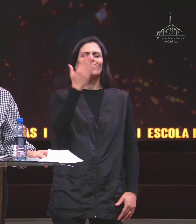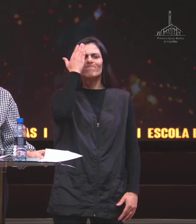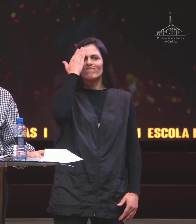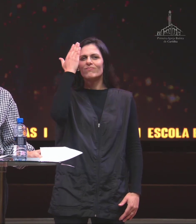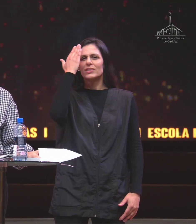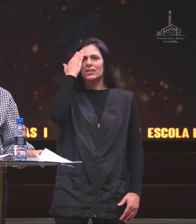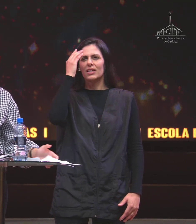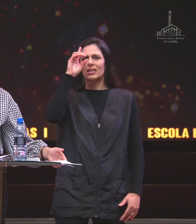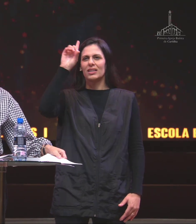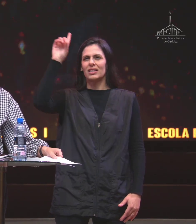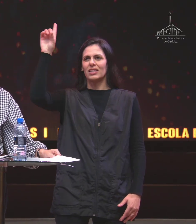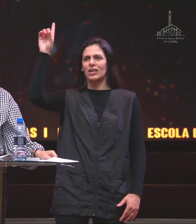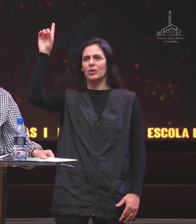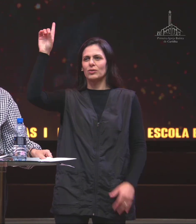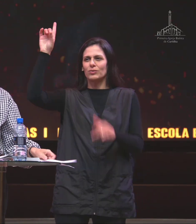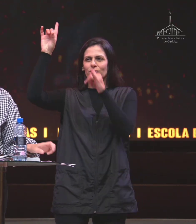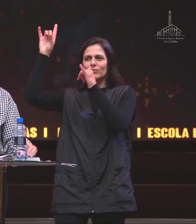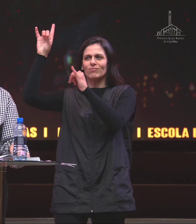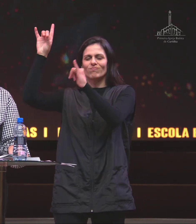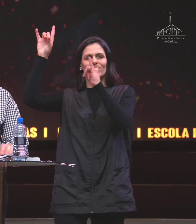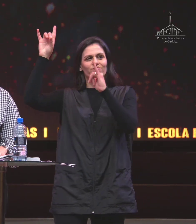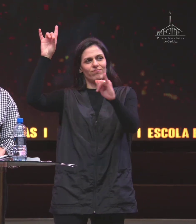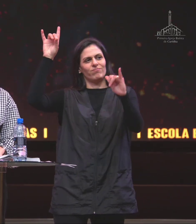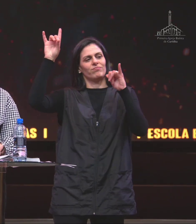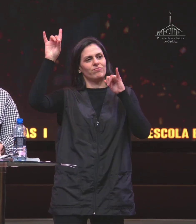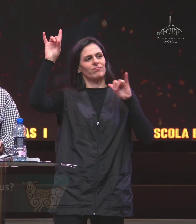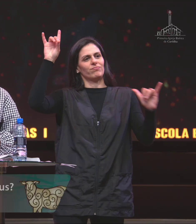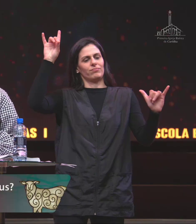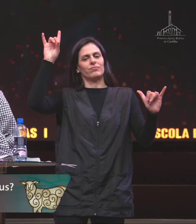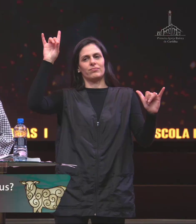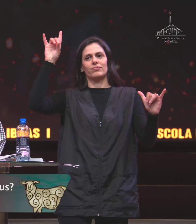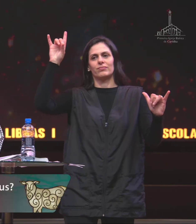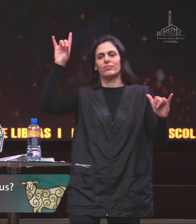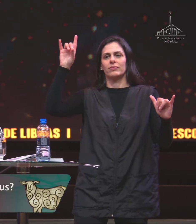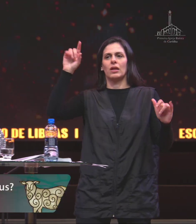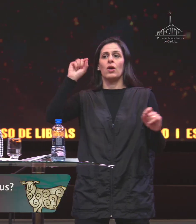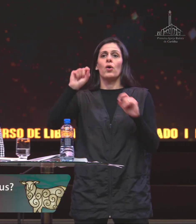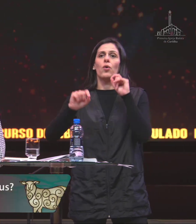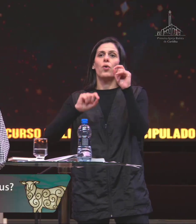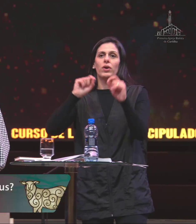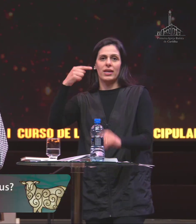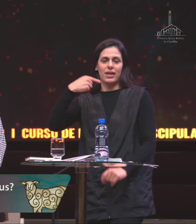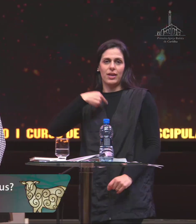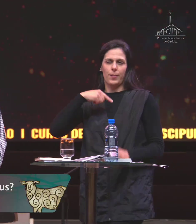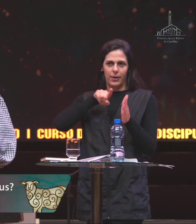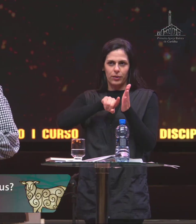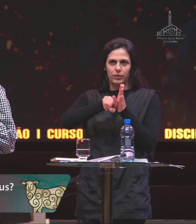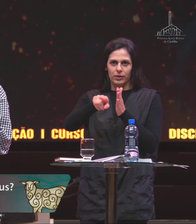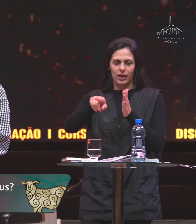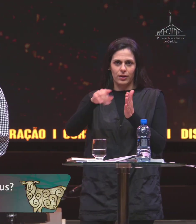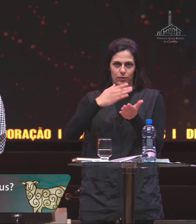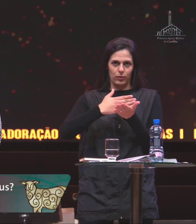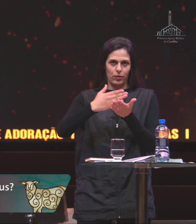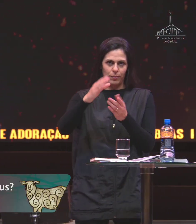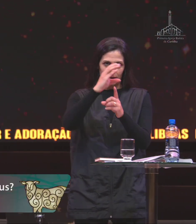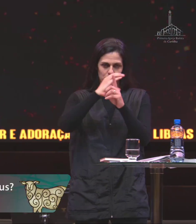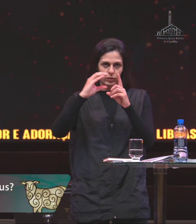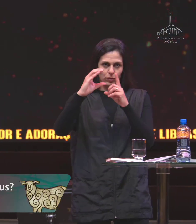Eu estava lendo num livro e vamos imaginar essa situação. Você morreu, ok, porque vai chegar o